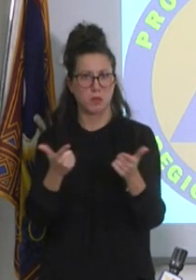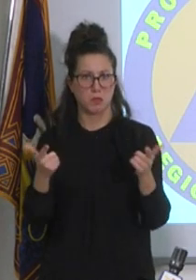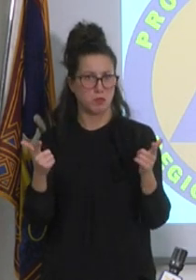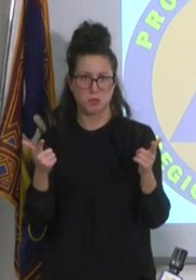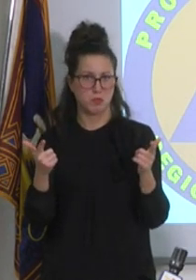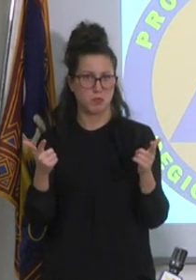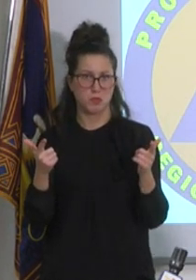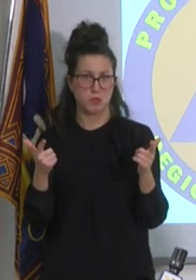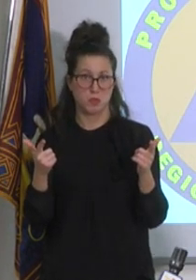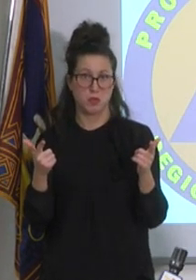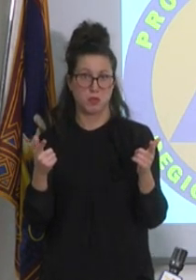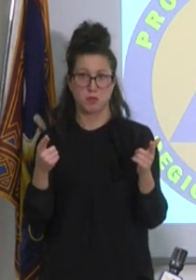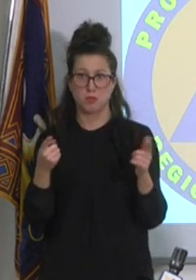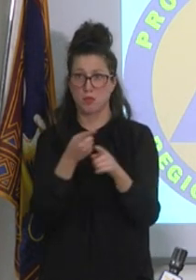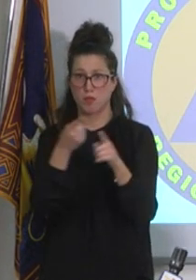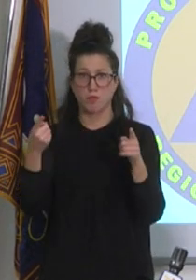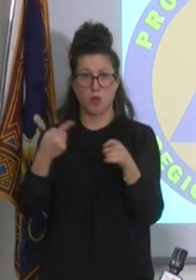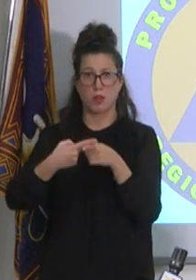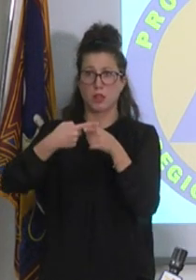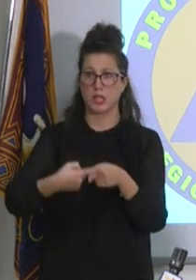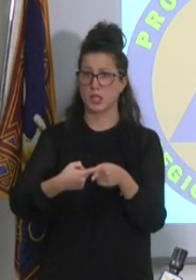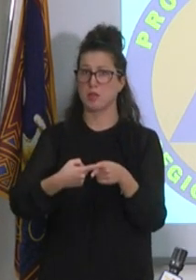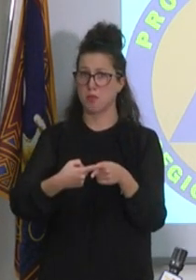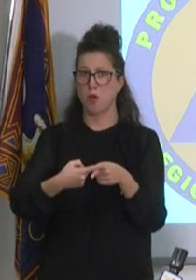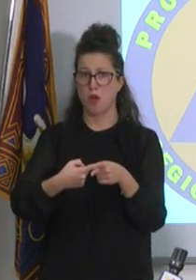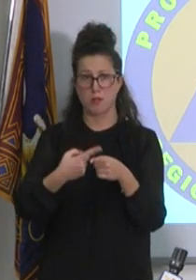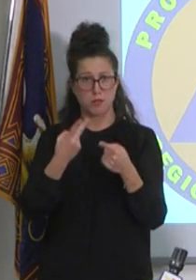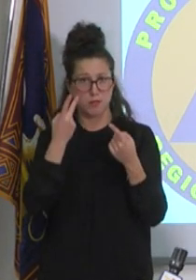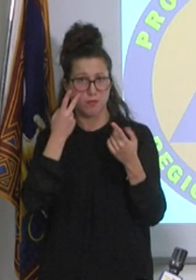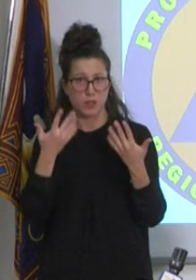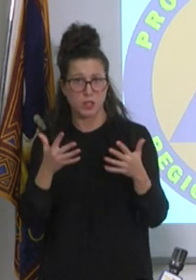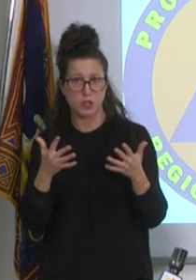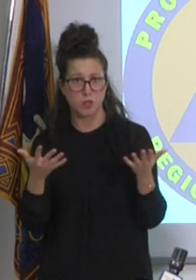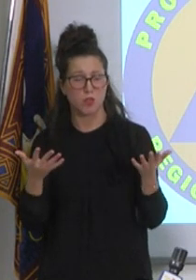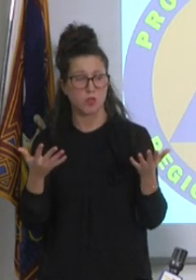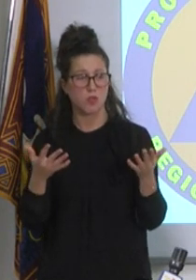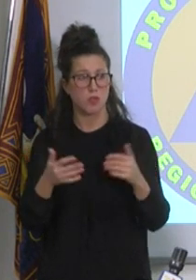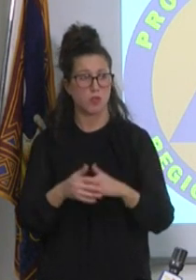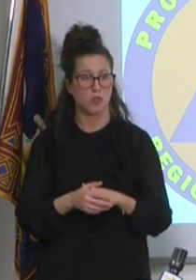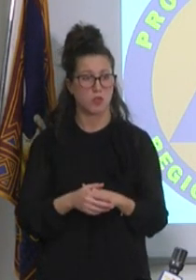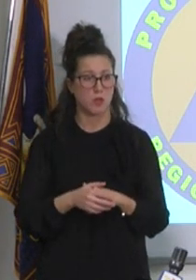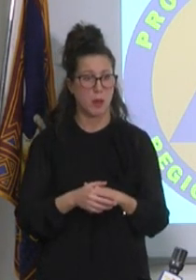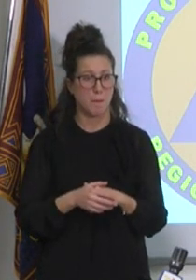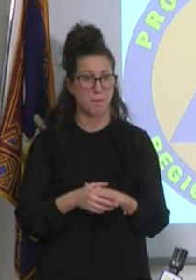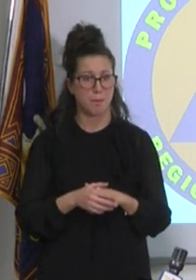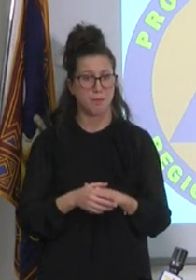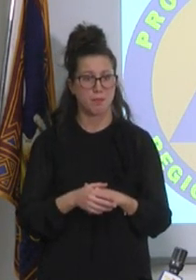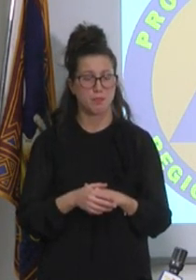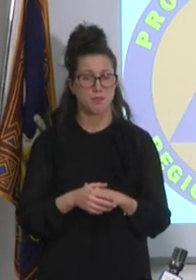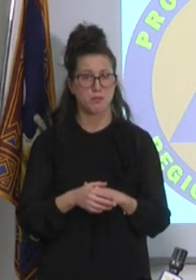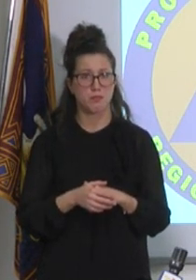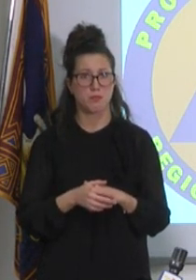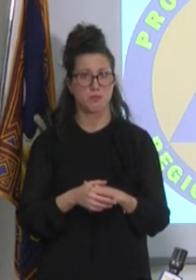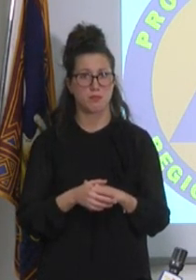voi ne siete testimoni se dopo è lesa maestà anche dire che il contratto prevede l'obbligo di fare tamponi